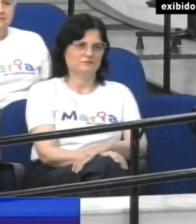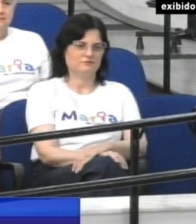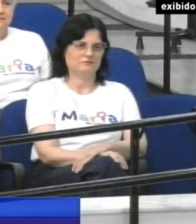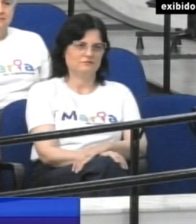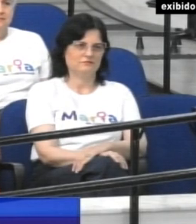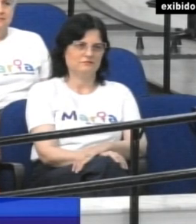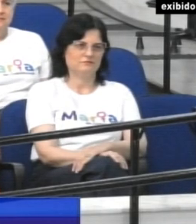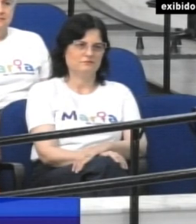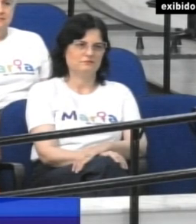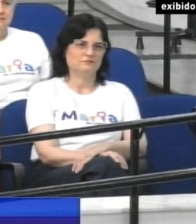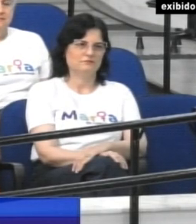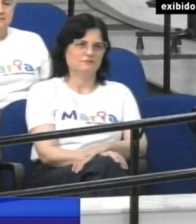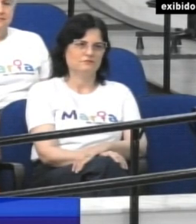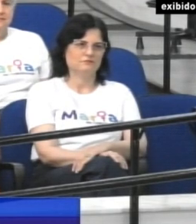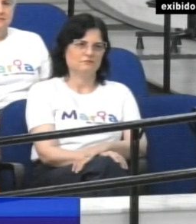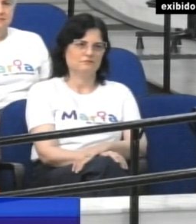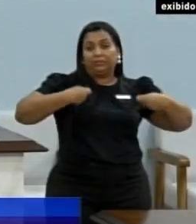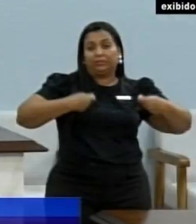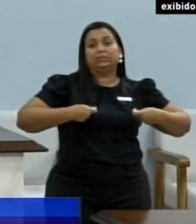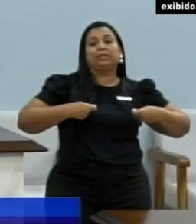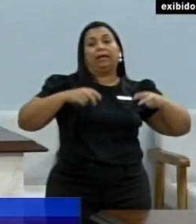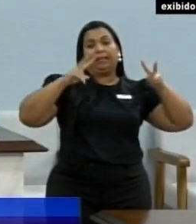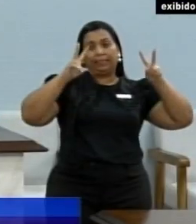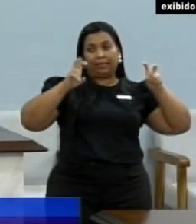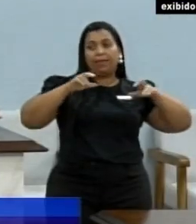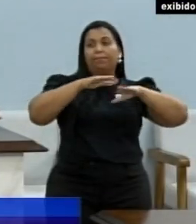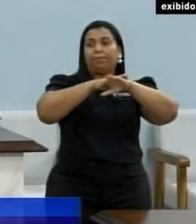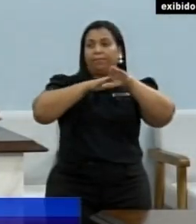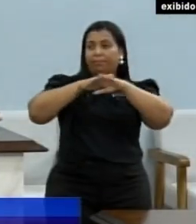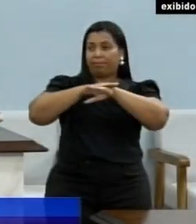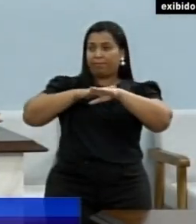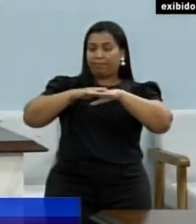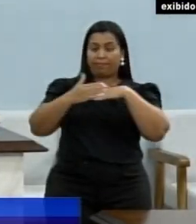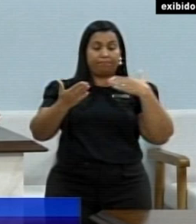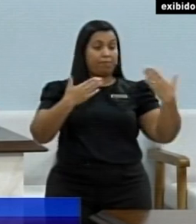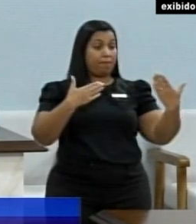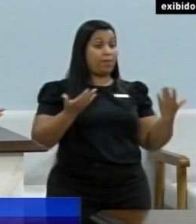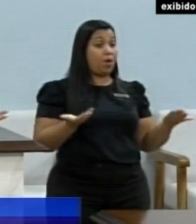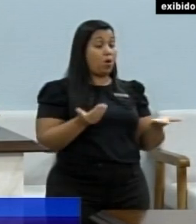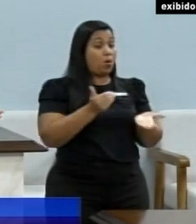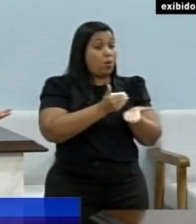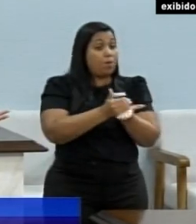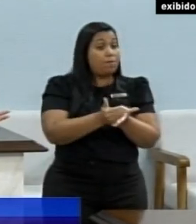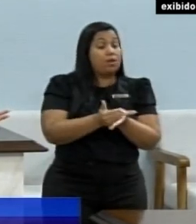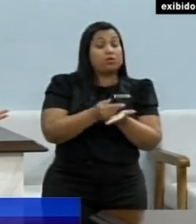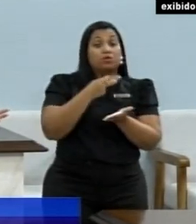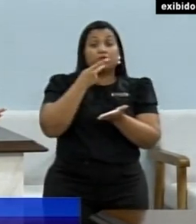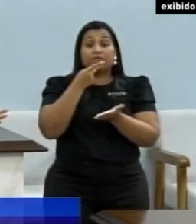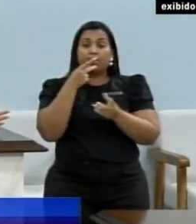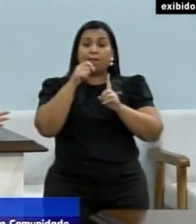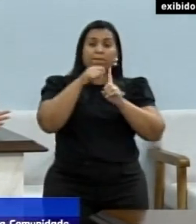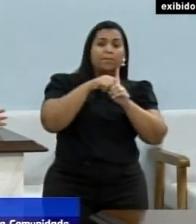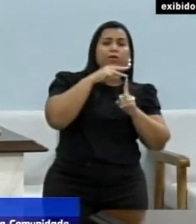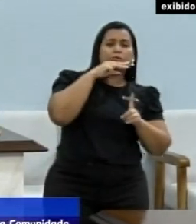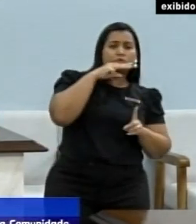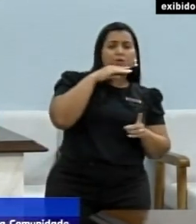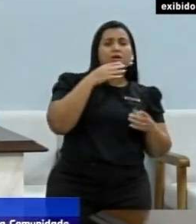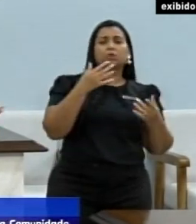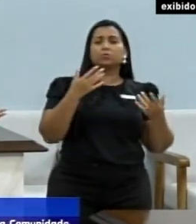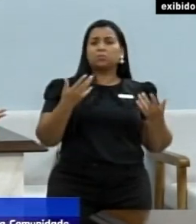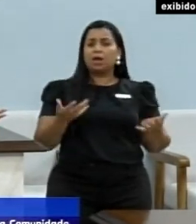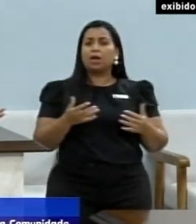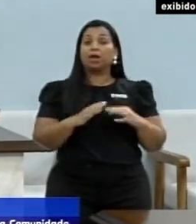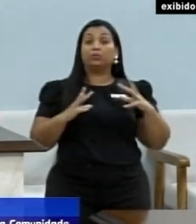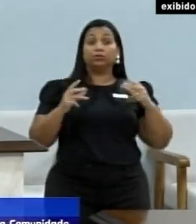ainda precisa fazer essa tratativa sobre esse assunto. E hoje, quando eu começo a falar, eu vejo aí o mês de março sendo muito, né, todo